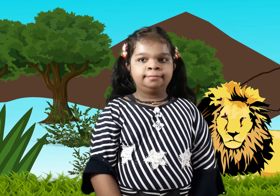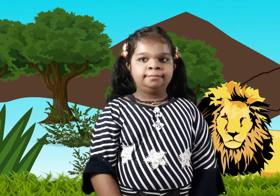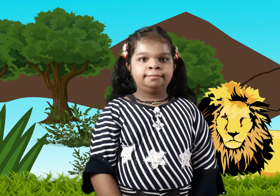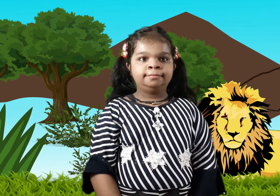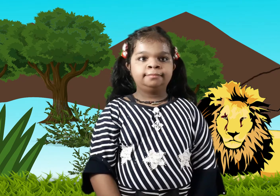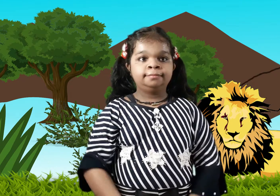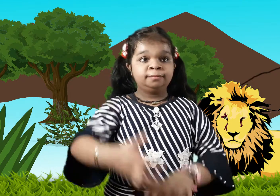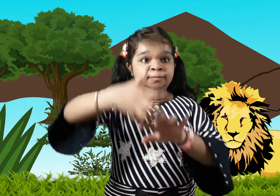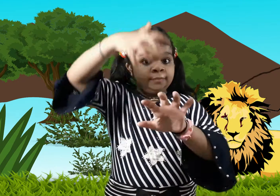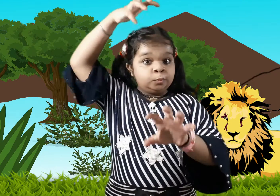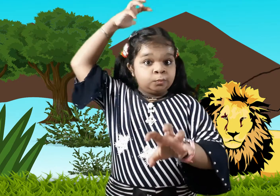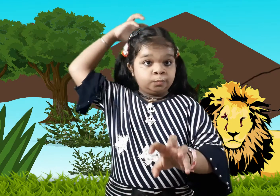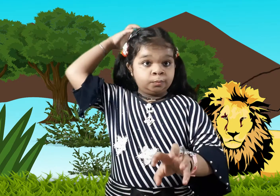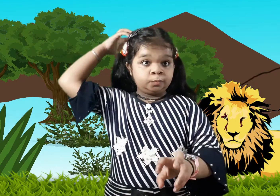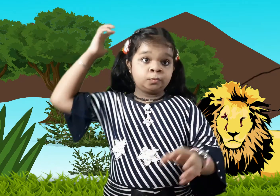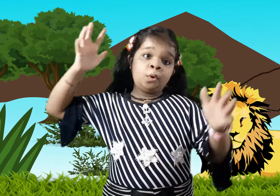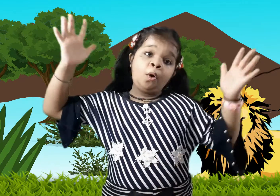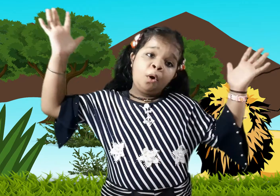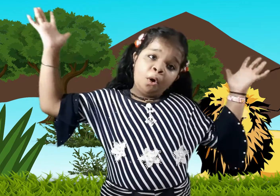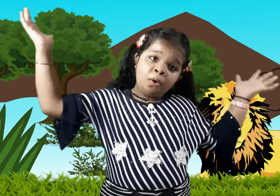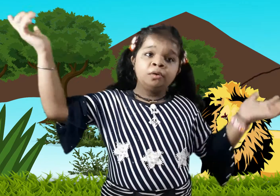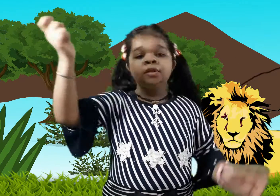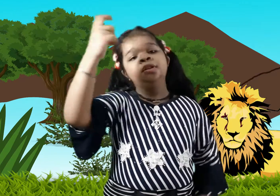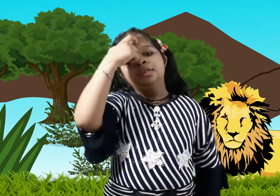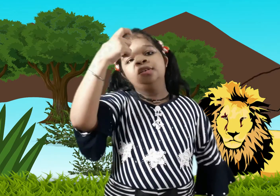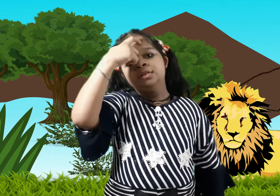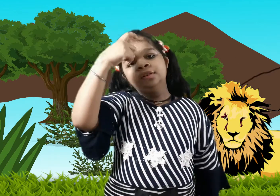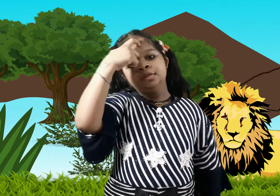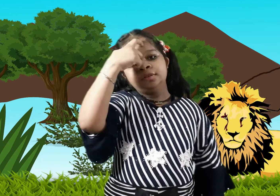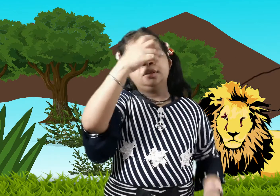शेर को बहुत मुश्किल से नींद आई थी।